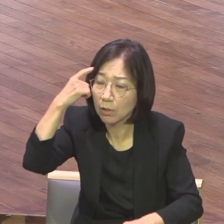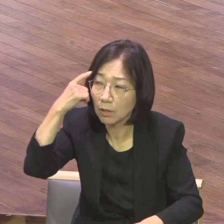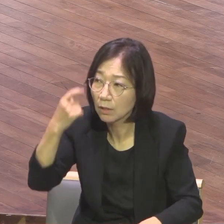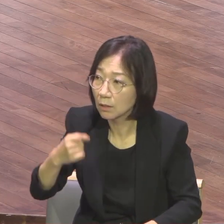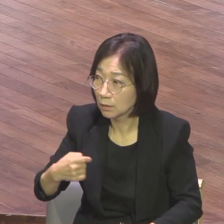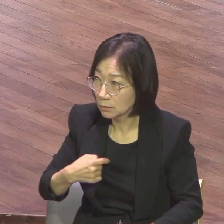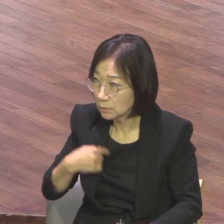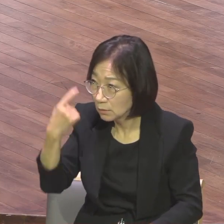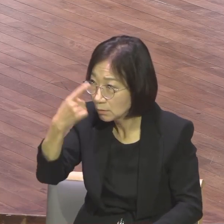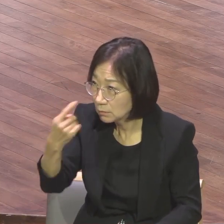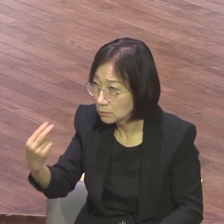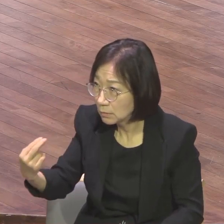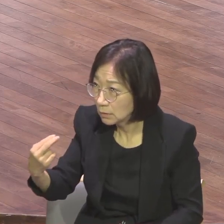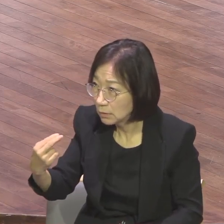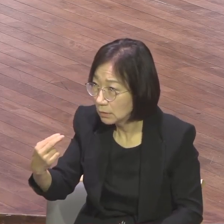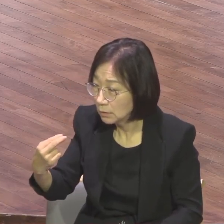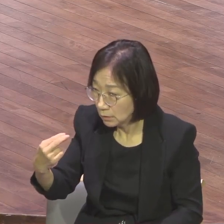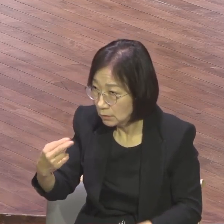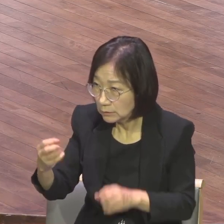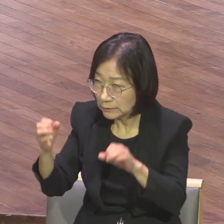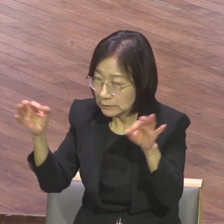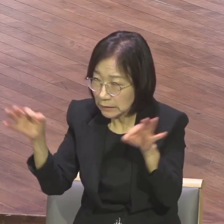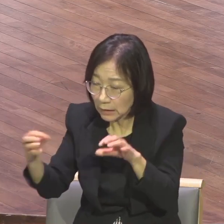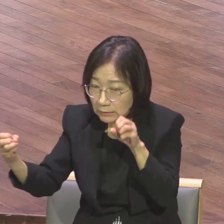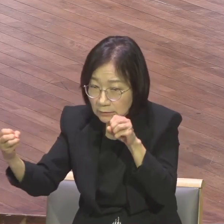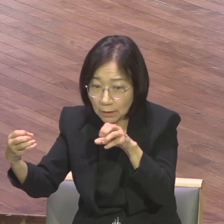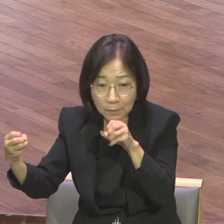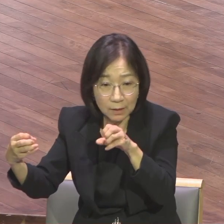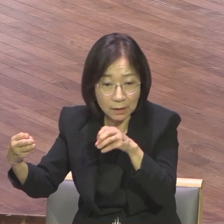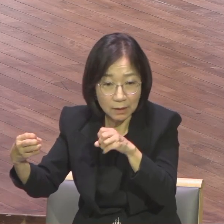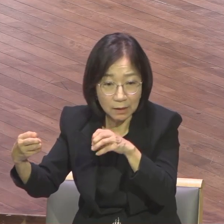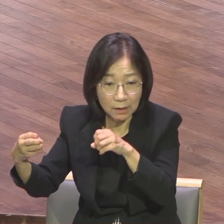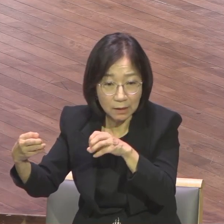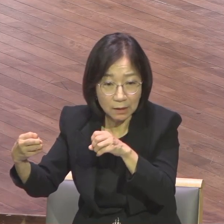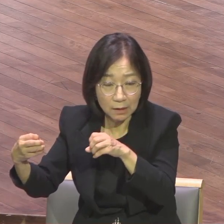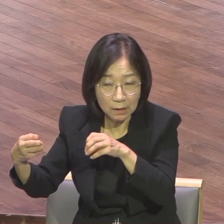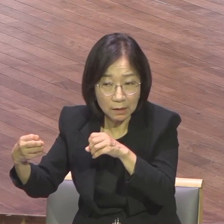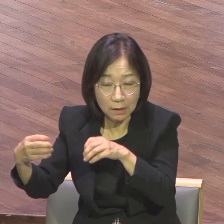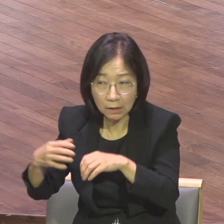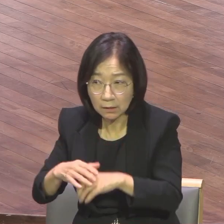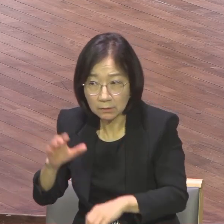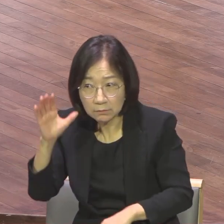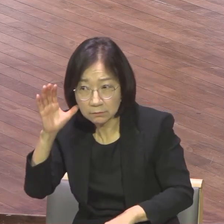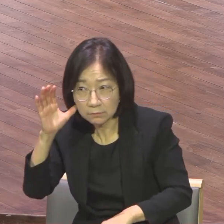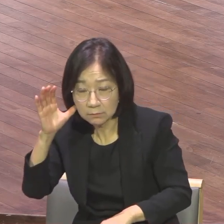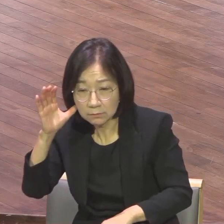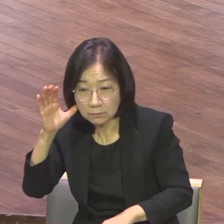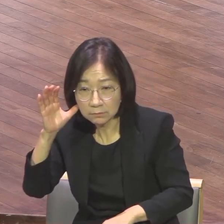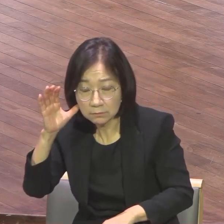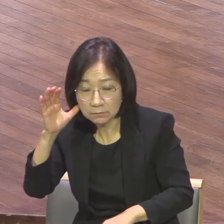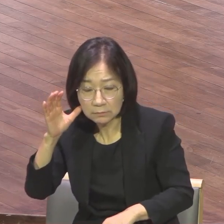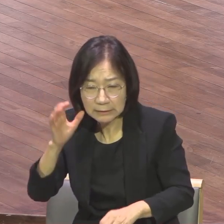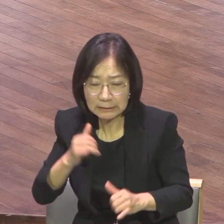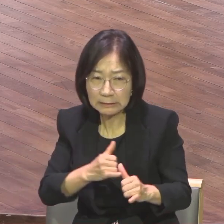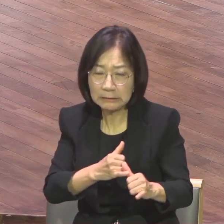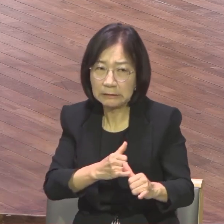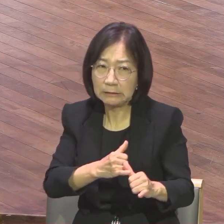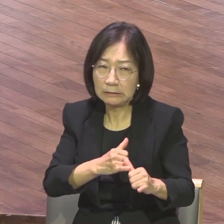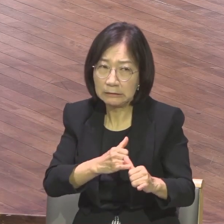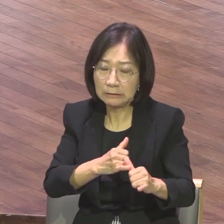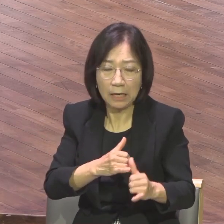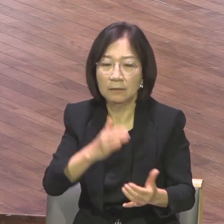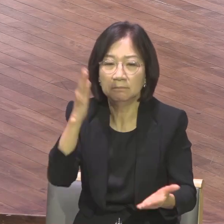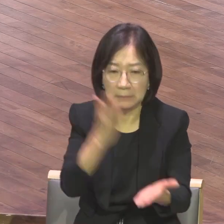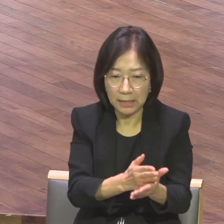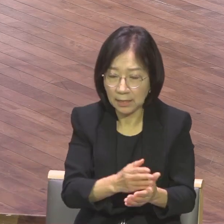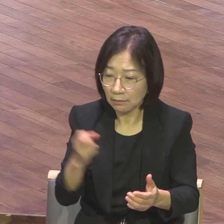통해서, 그냥 뭐 잠깐 갔다가 그 집사님 말씀 듣고 나왔다가 다시 찾아가서